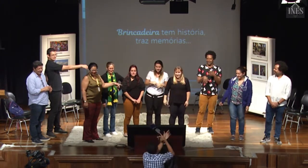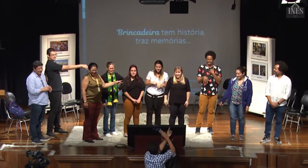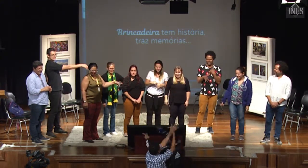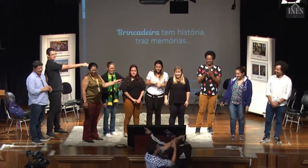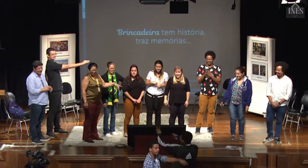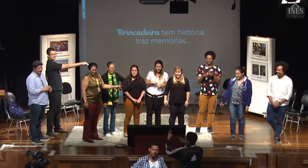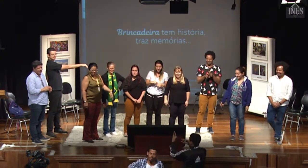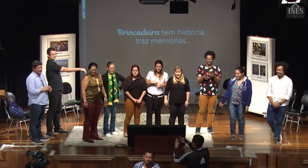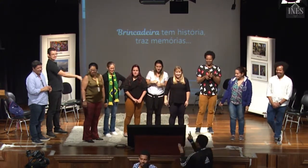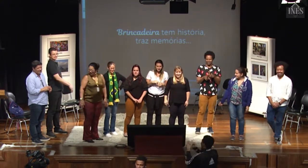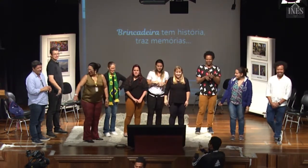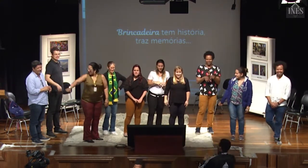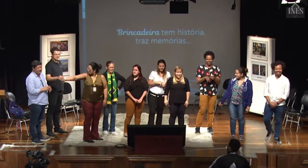Aí um foi errando, outro foi errando.